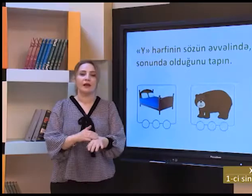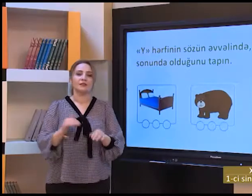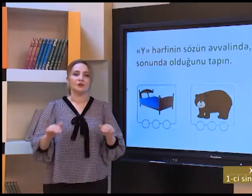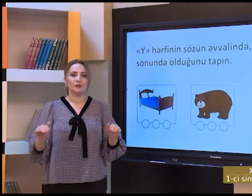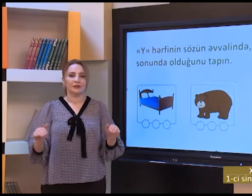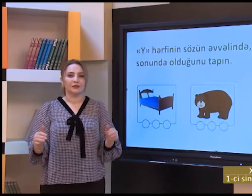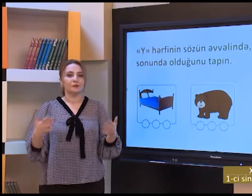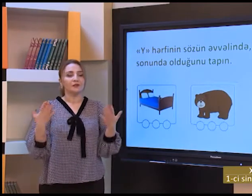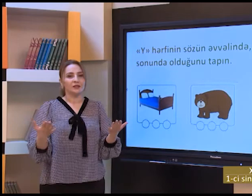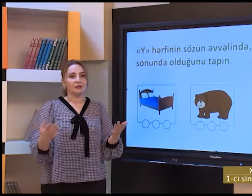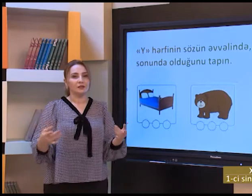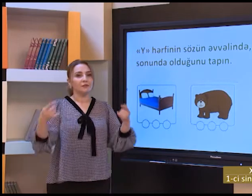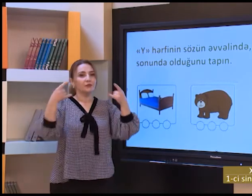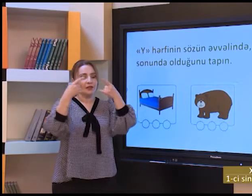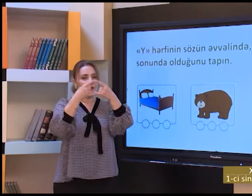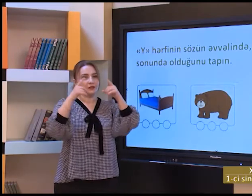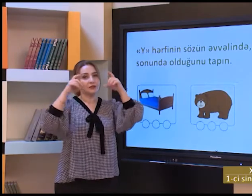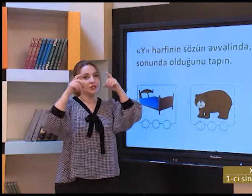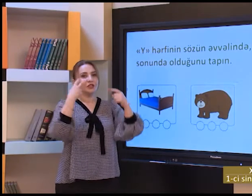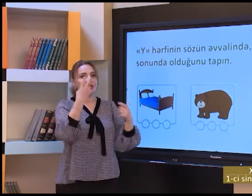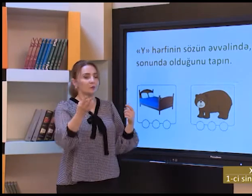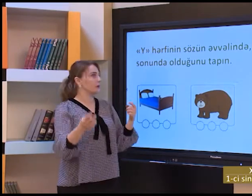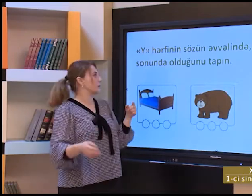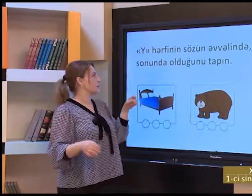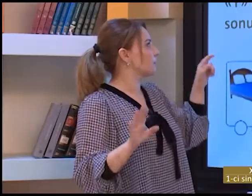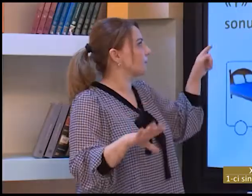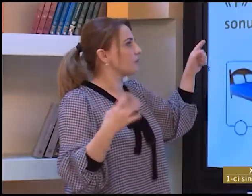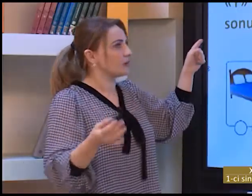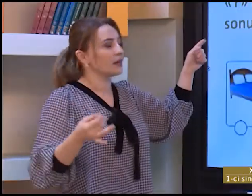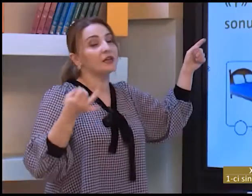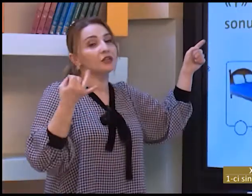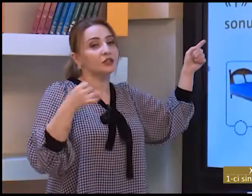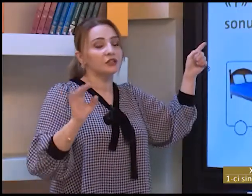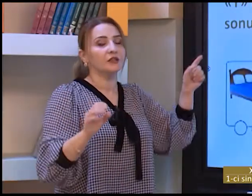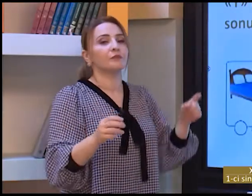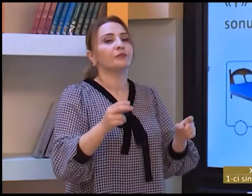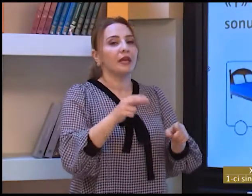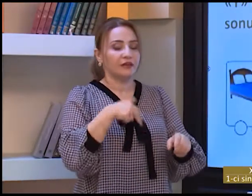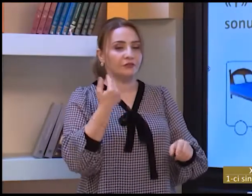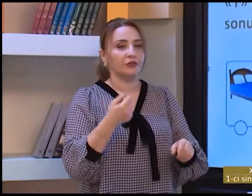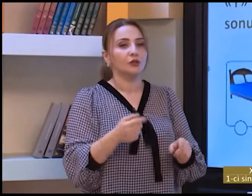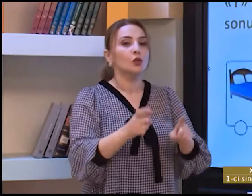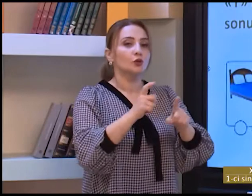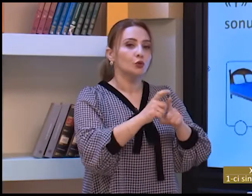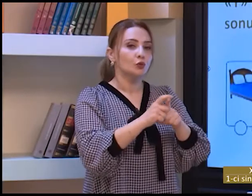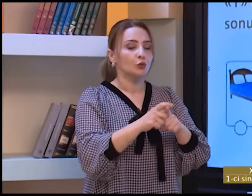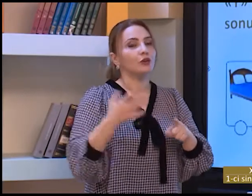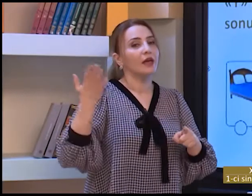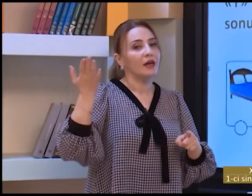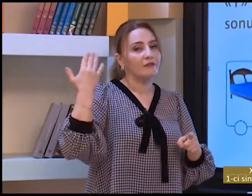Əziz uşaqlar, indi ekranda şəkilə baxaq və y hərfinin sözün